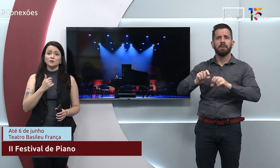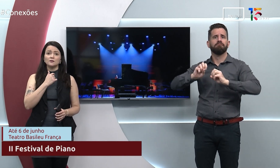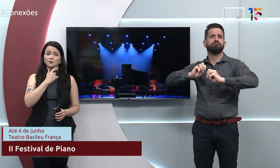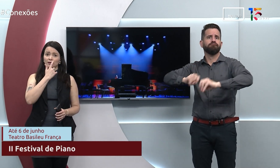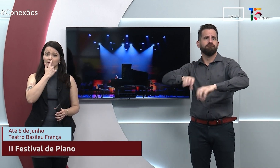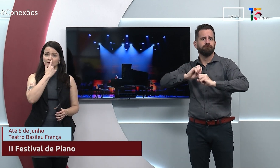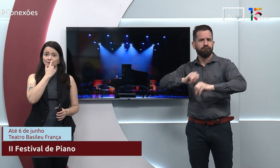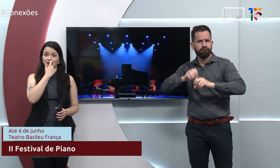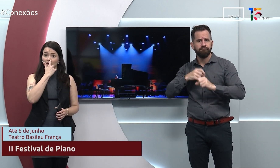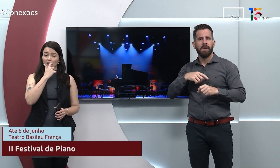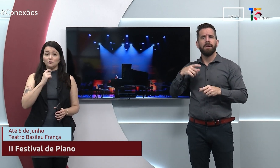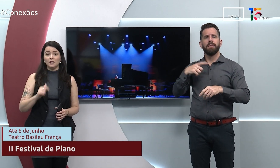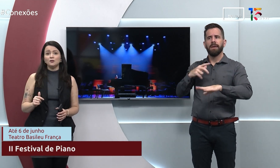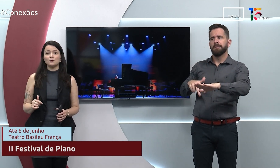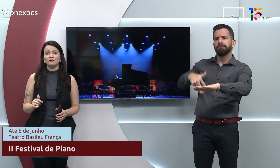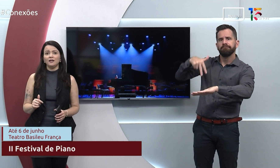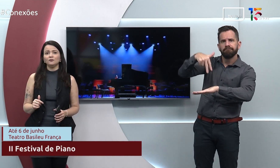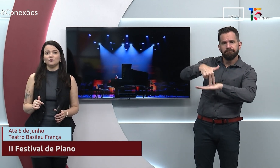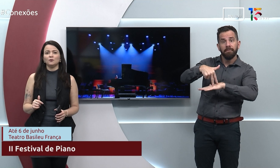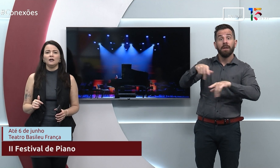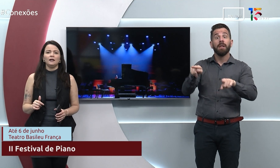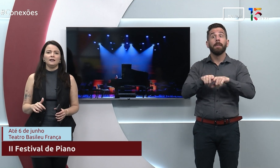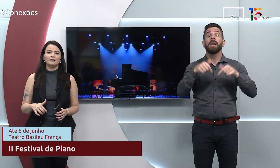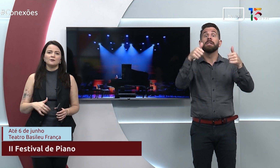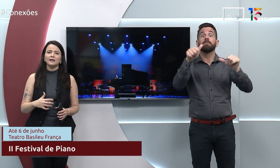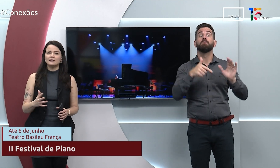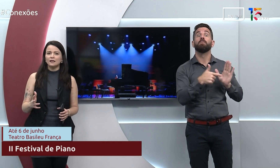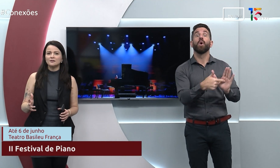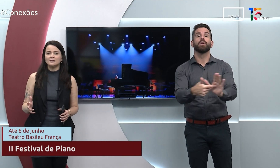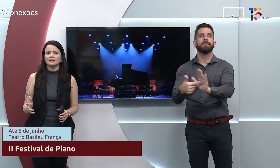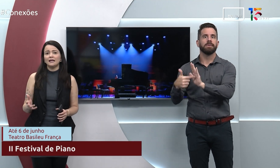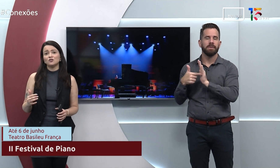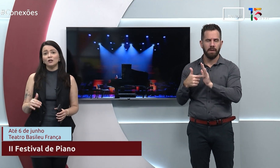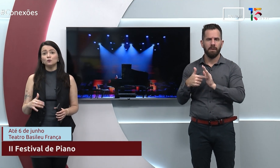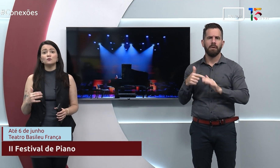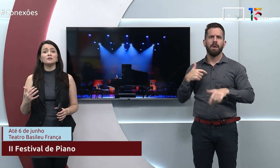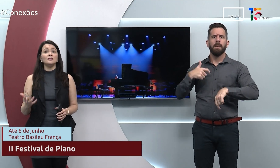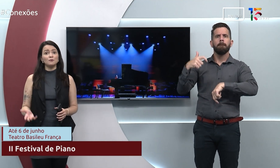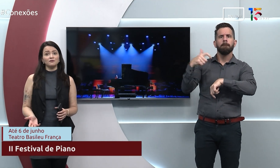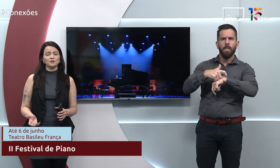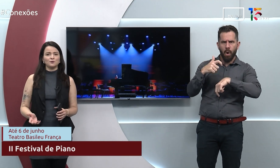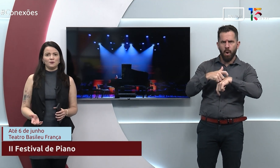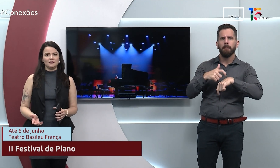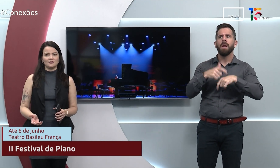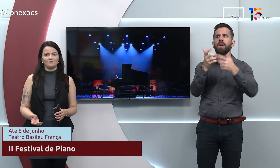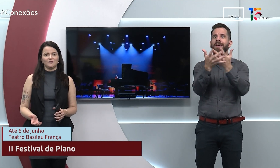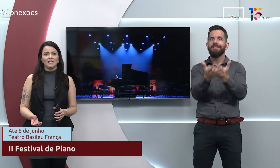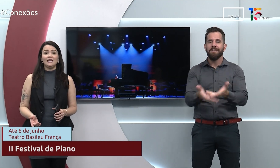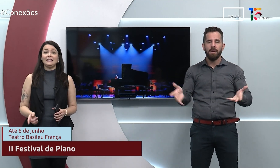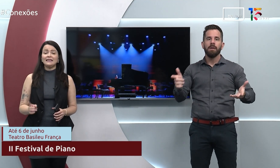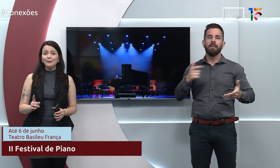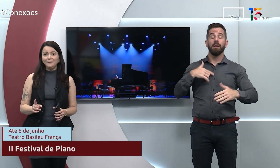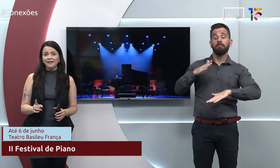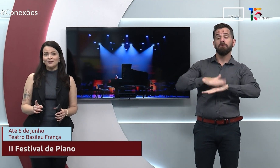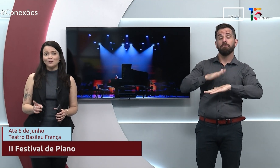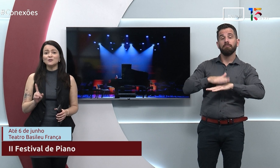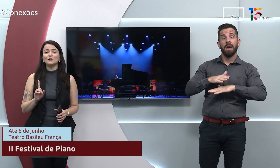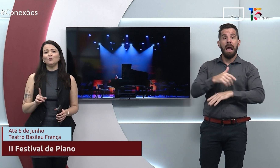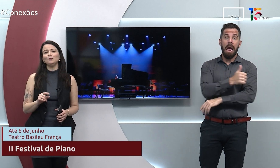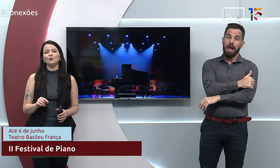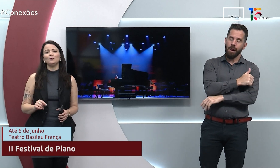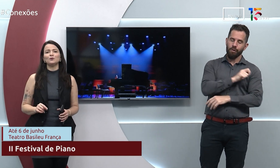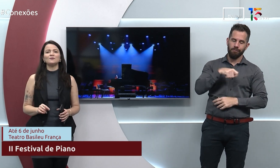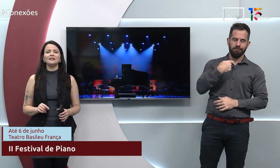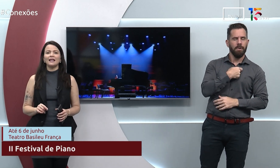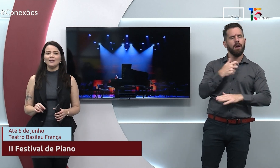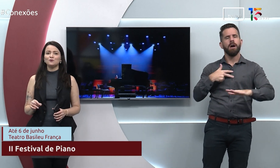e exposições. Durante o evento, são realizados recitais de alunos e professores. E também o